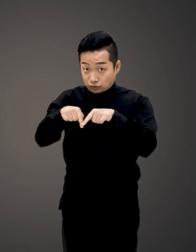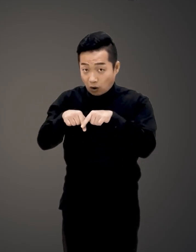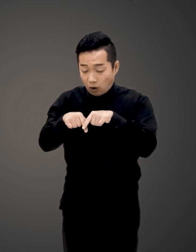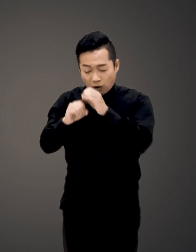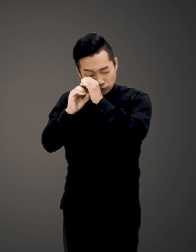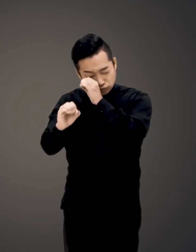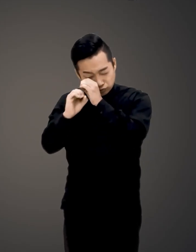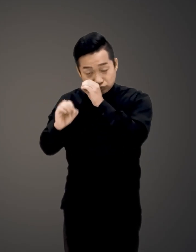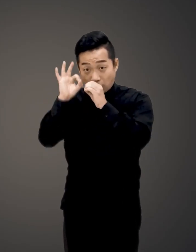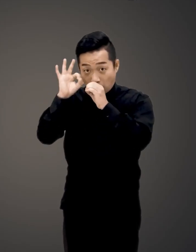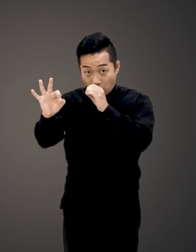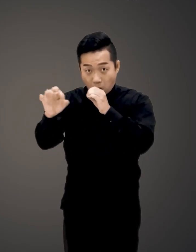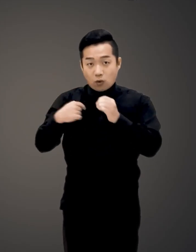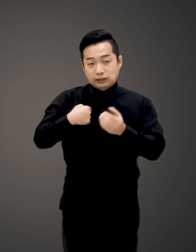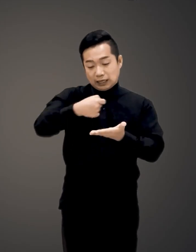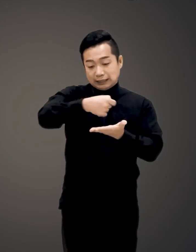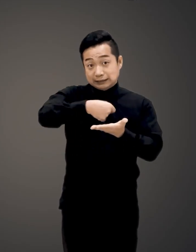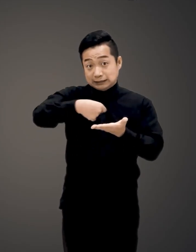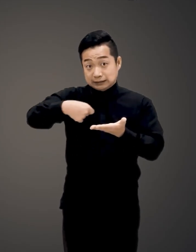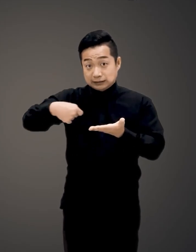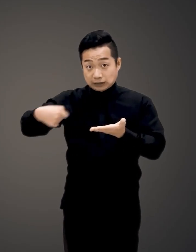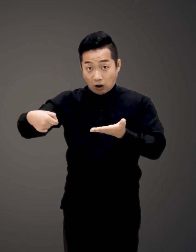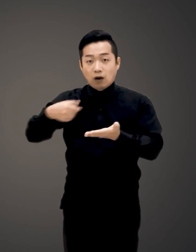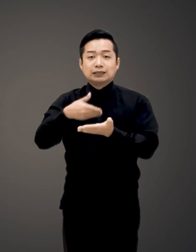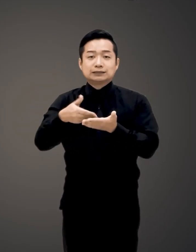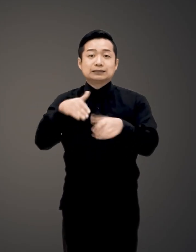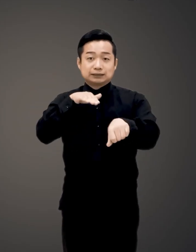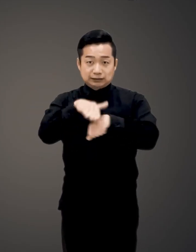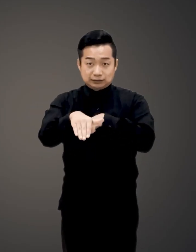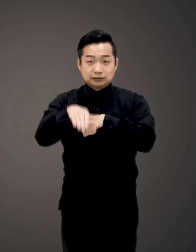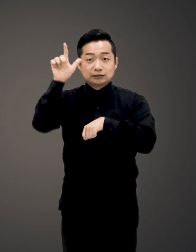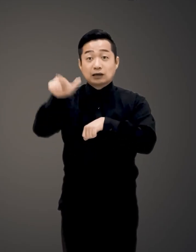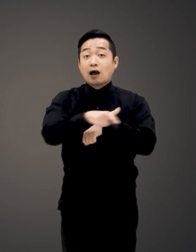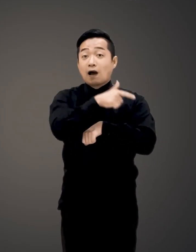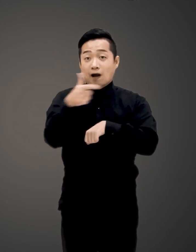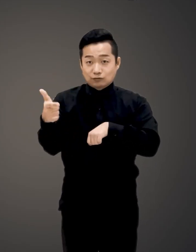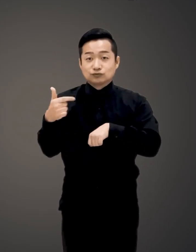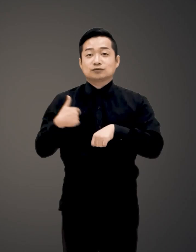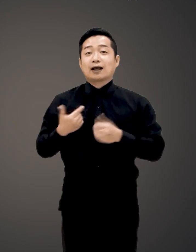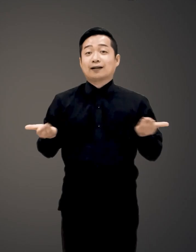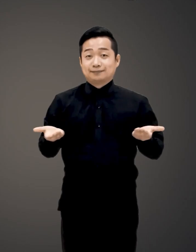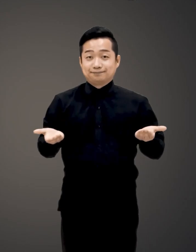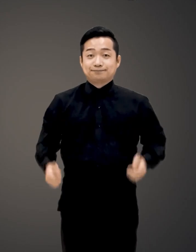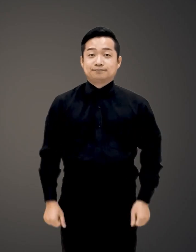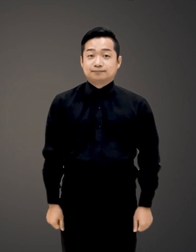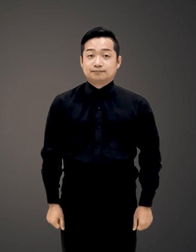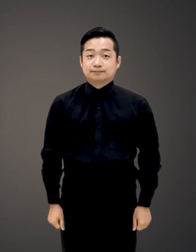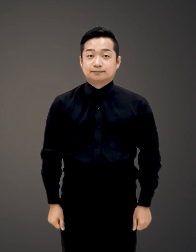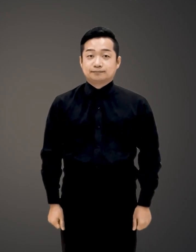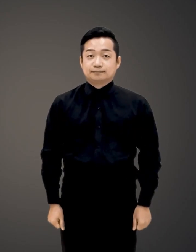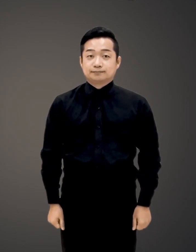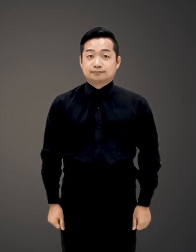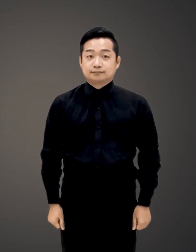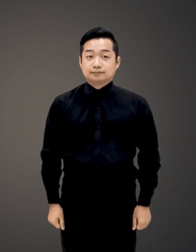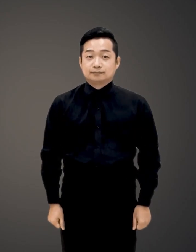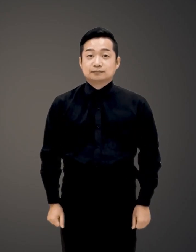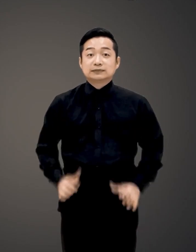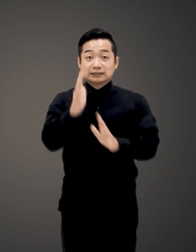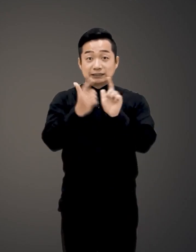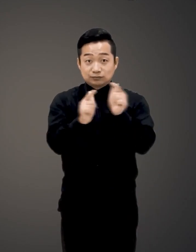표본을 현미경으로 관찰을 하고 스케치를 해서 이제 그림을 그리고 뭐 이런 식으로 하루가 완성이